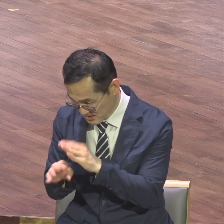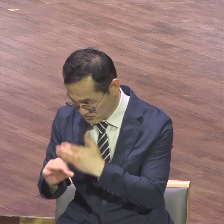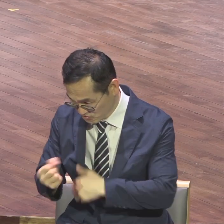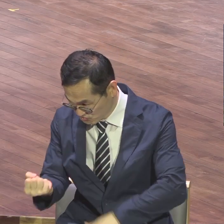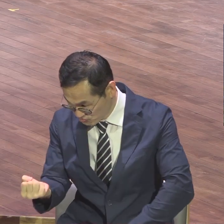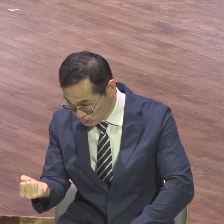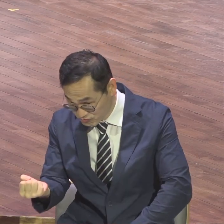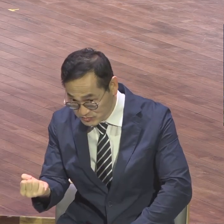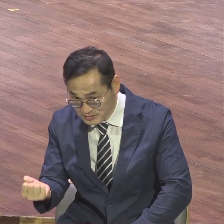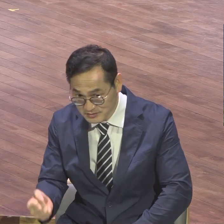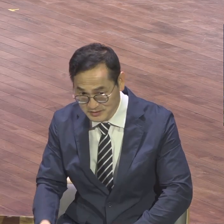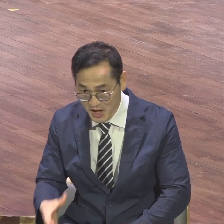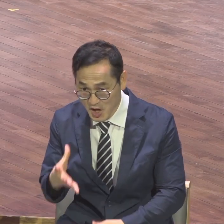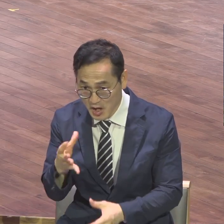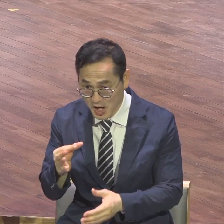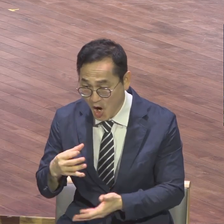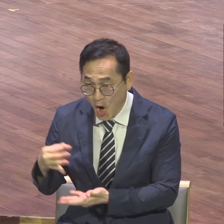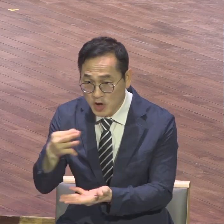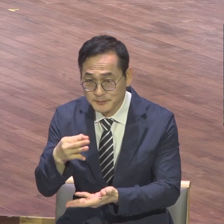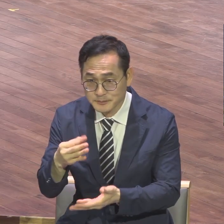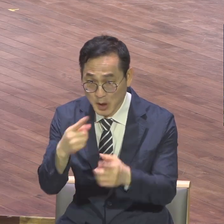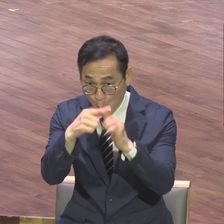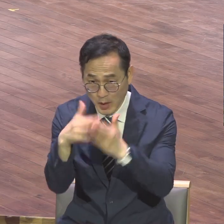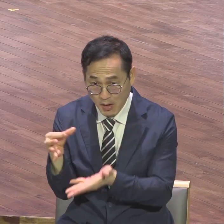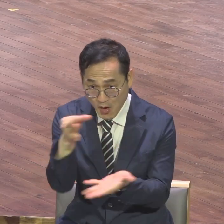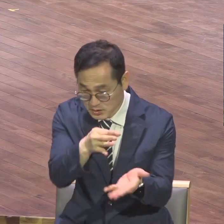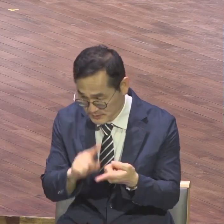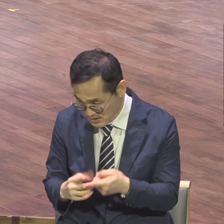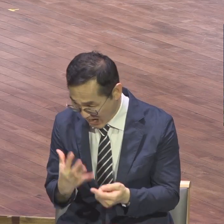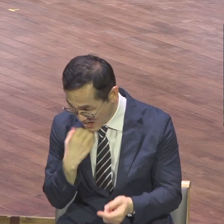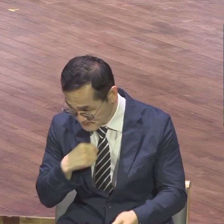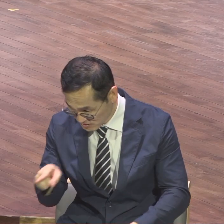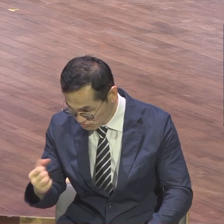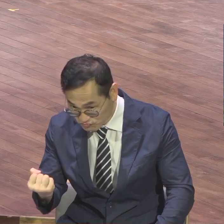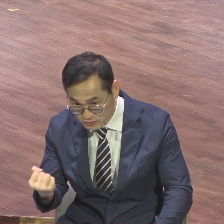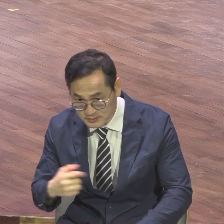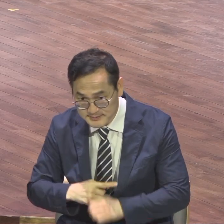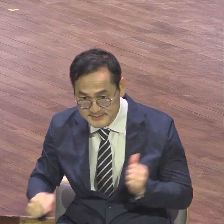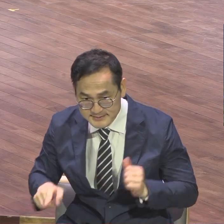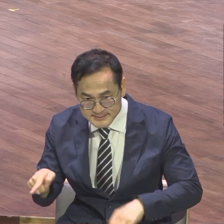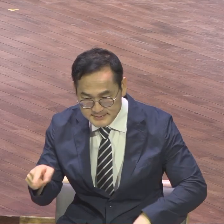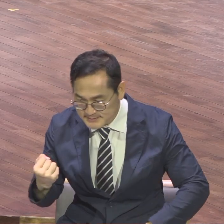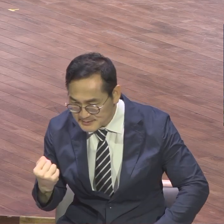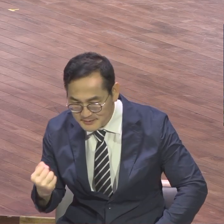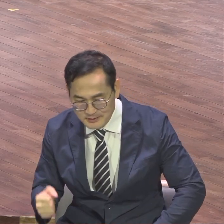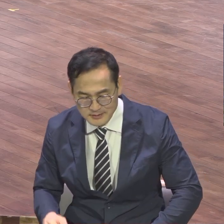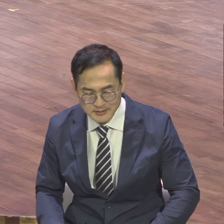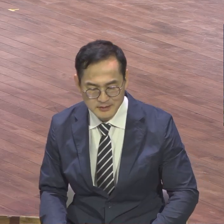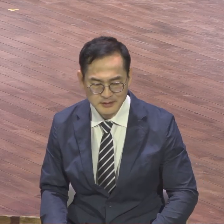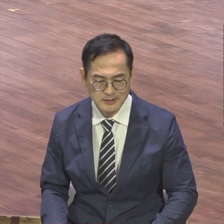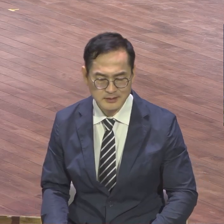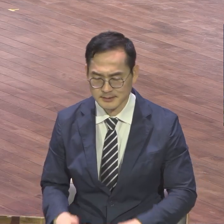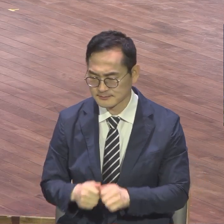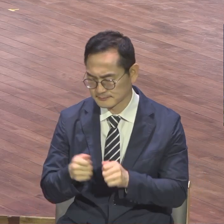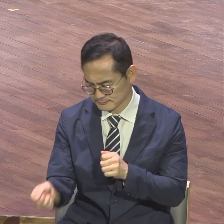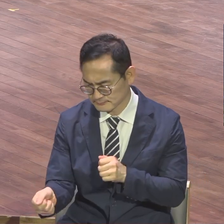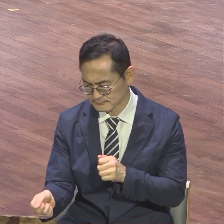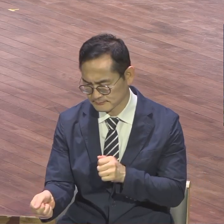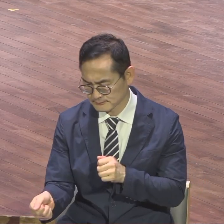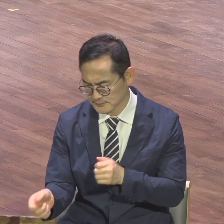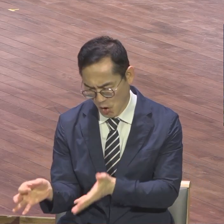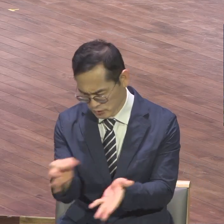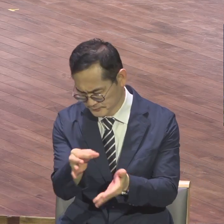못해. 헌금을 떼먹었다. 상상도 한 놈이 동전치기 하다가 주일에 헌금을 주일 아침에 돈을 나눠줘요,